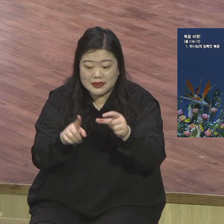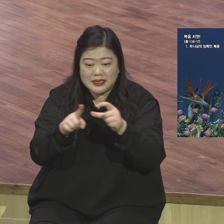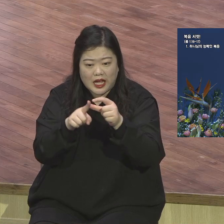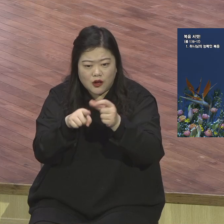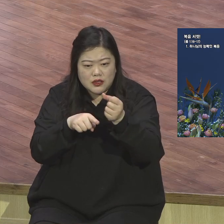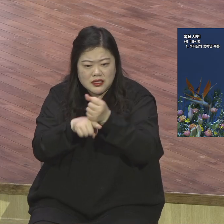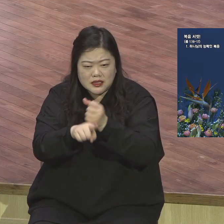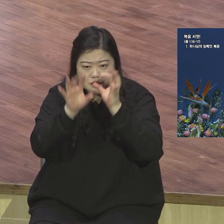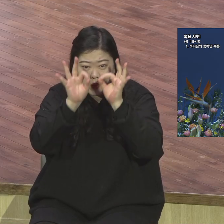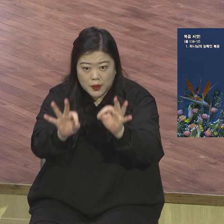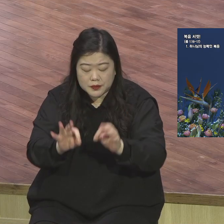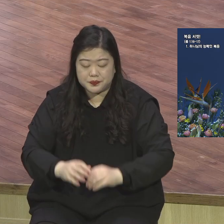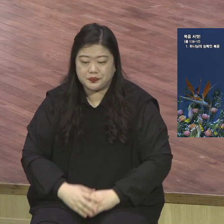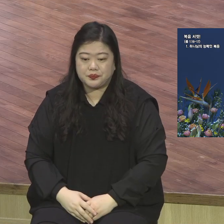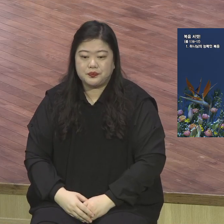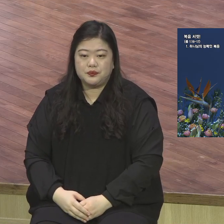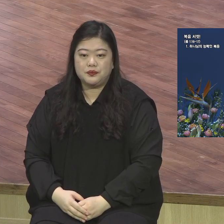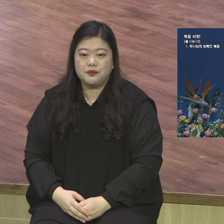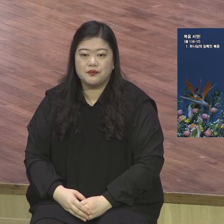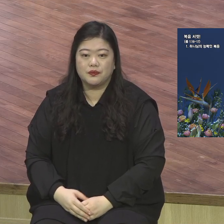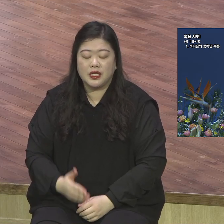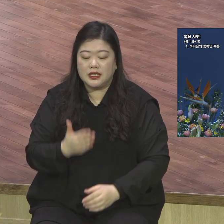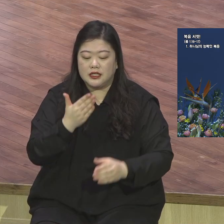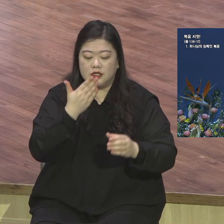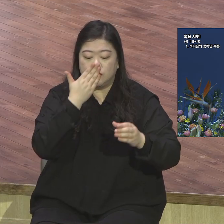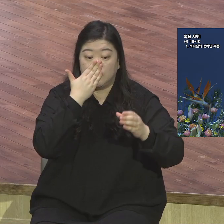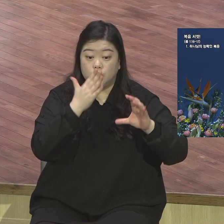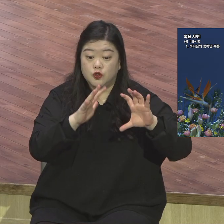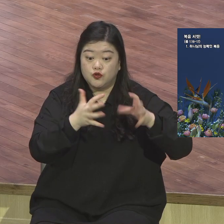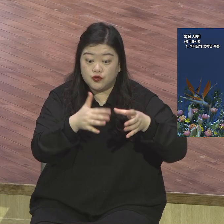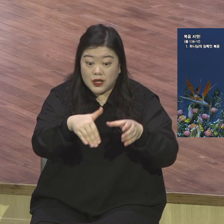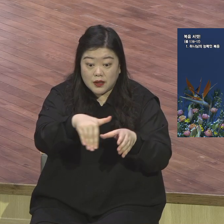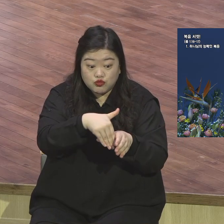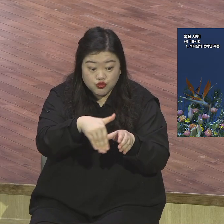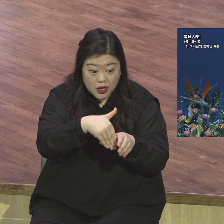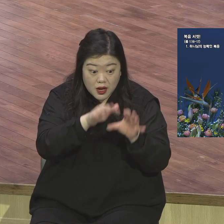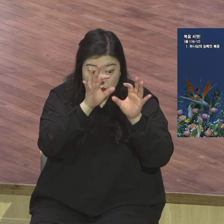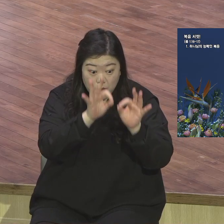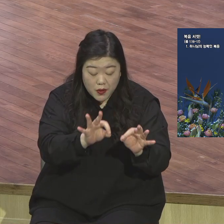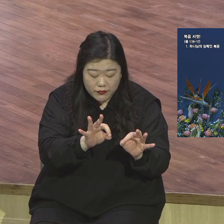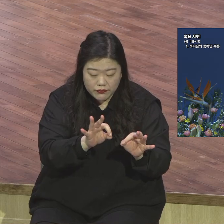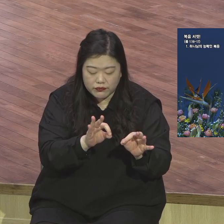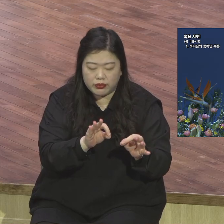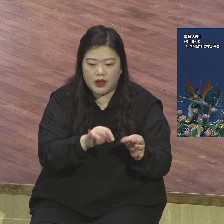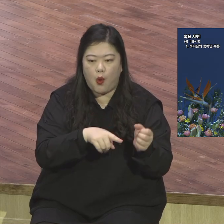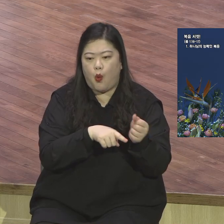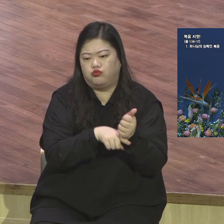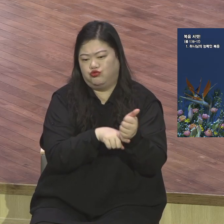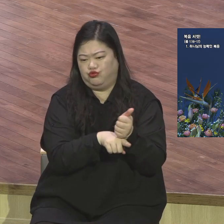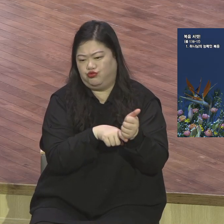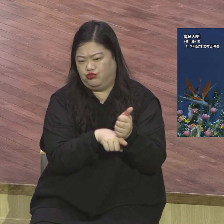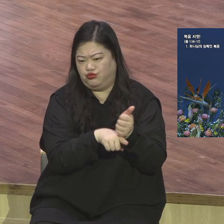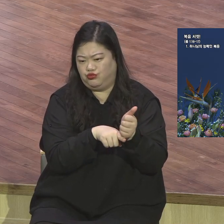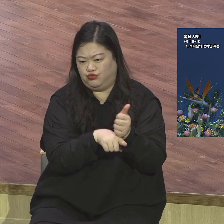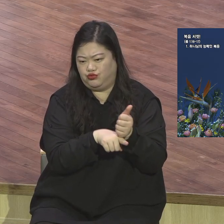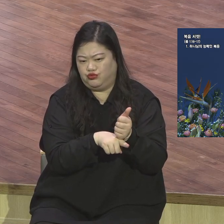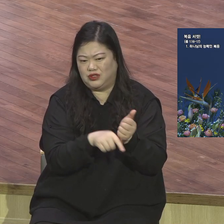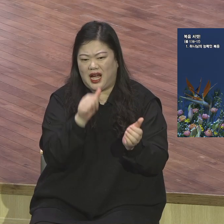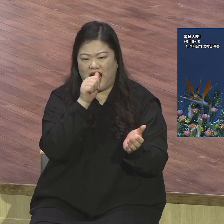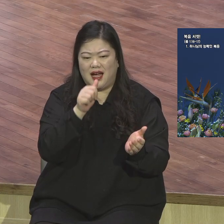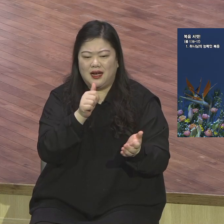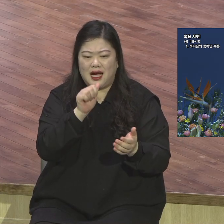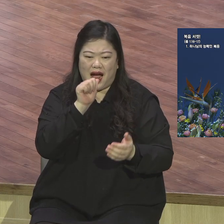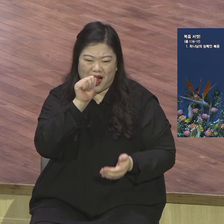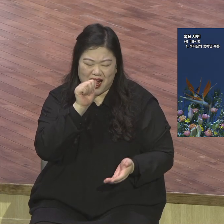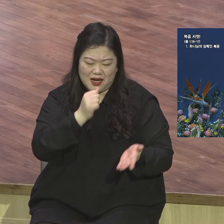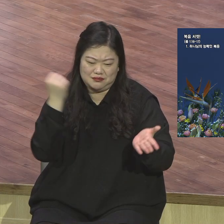크룩스라는데 크룩스는 고문, 형틀 그런 뜻이에요. 그리고 헬라어로는 스타라우스. 스타라우스란